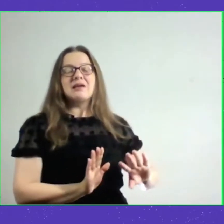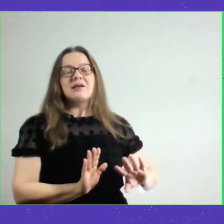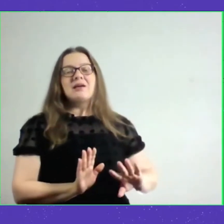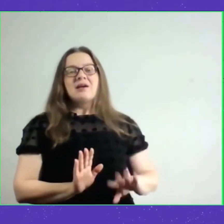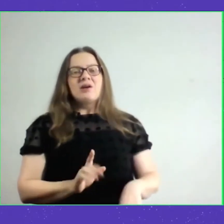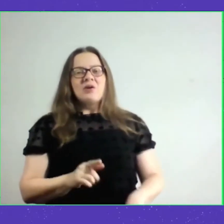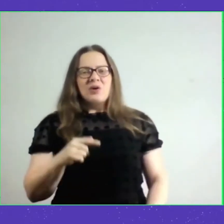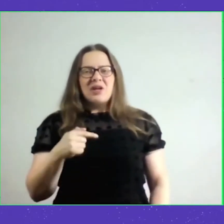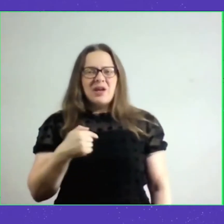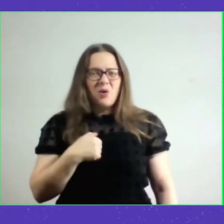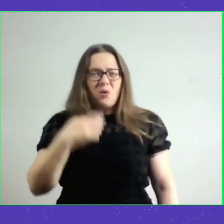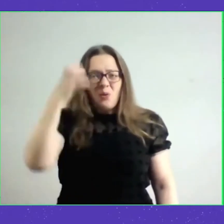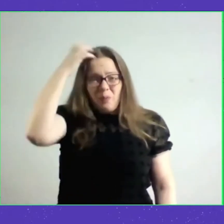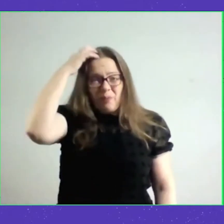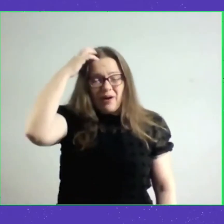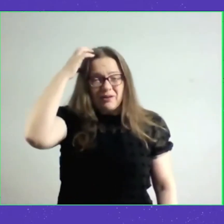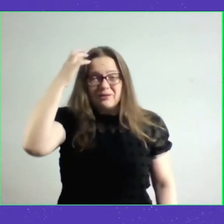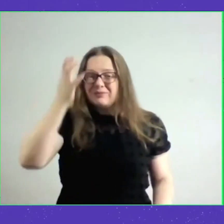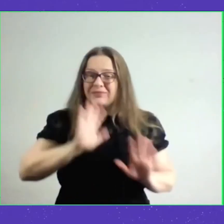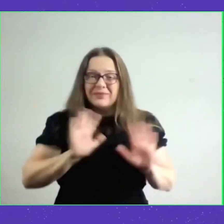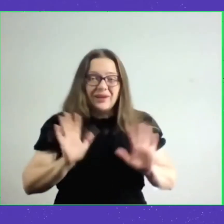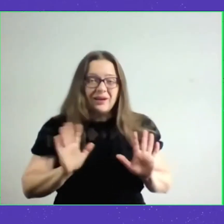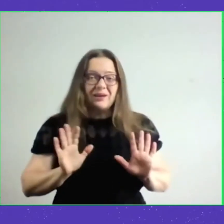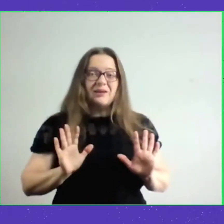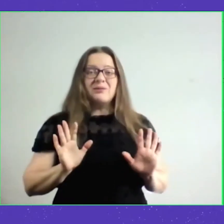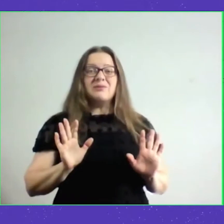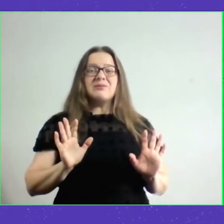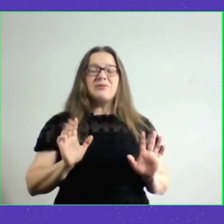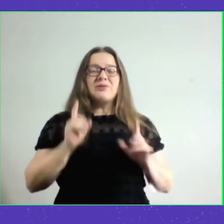não, você deve pedir perdão, se arrepender.